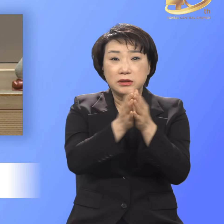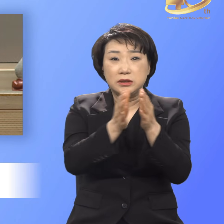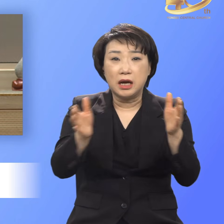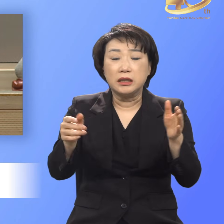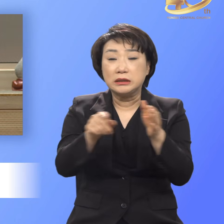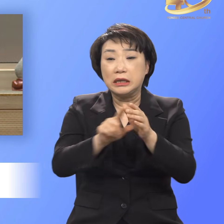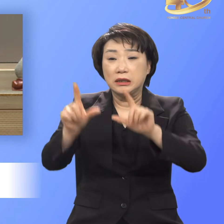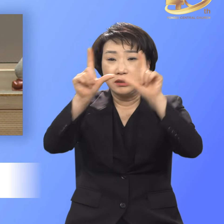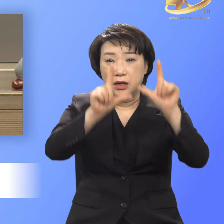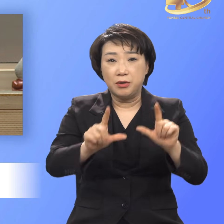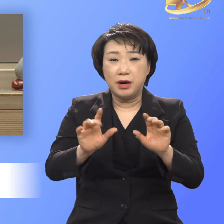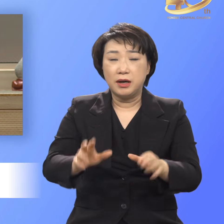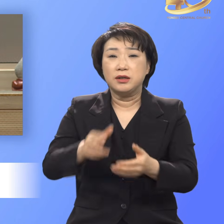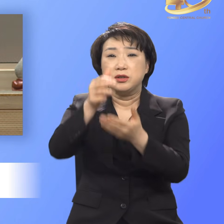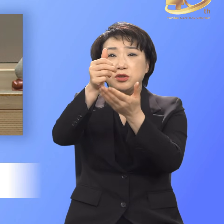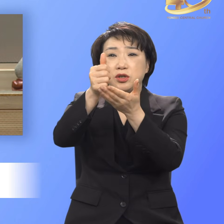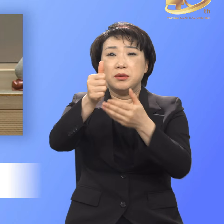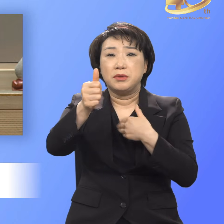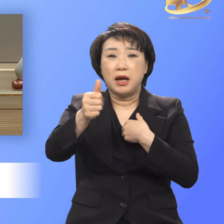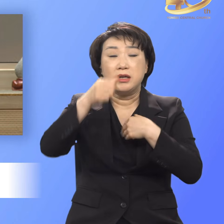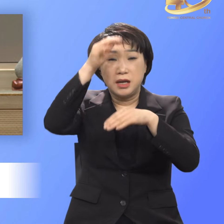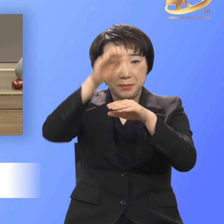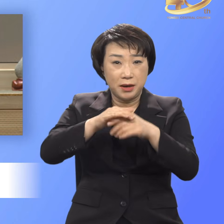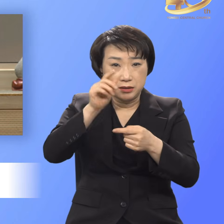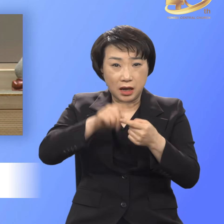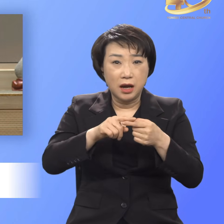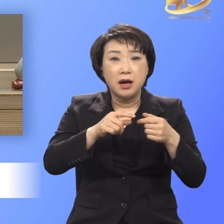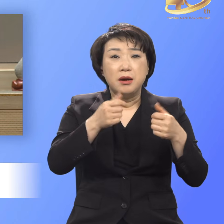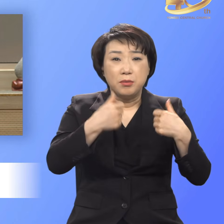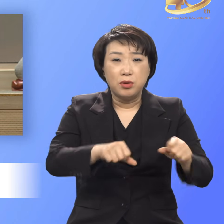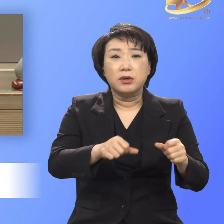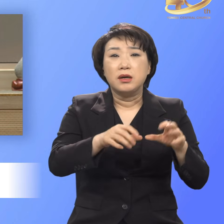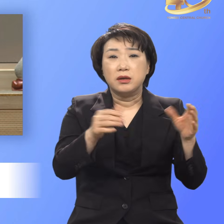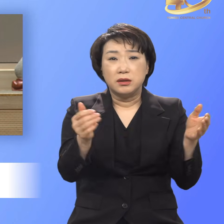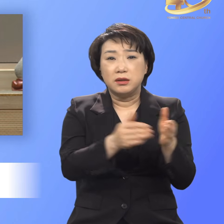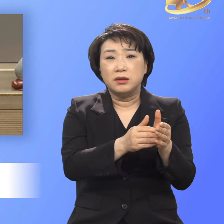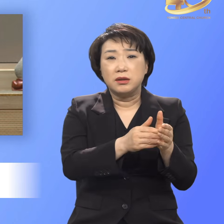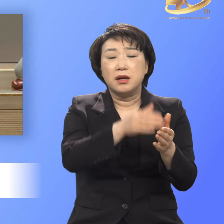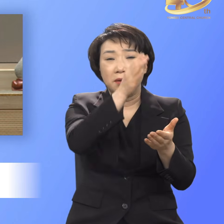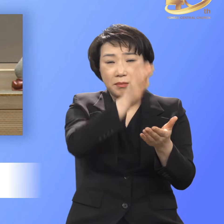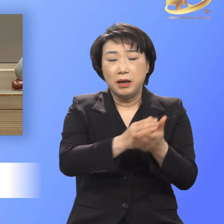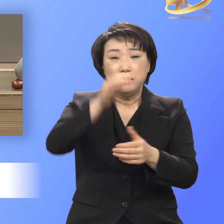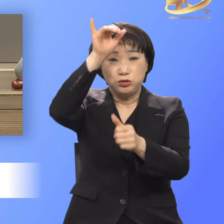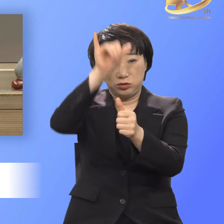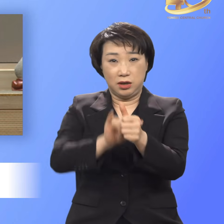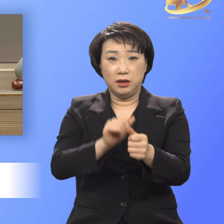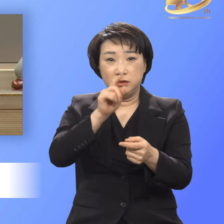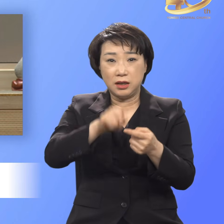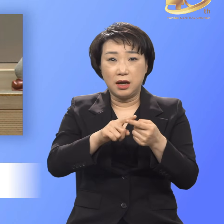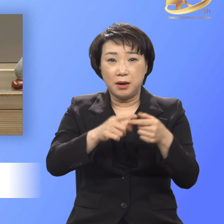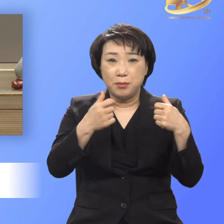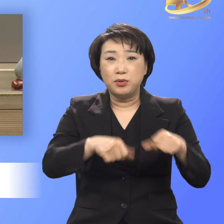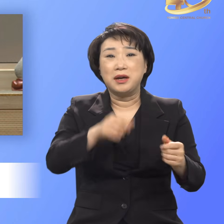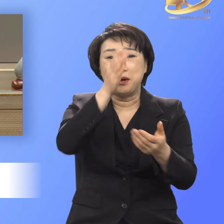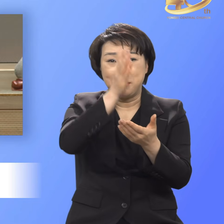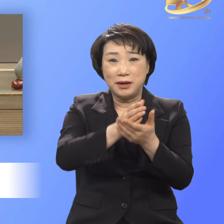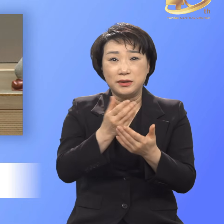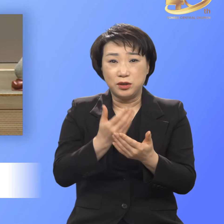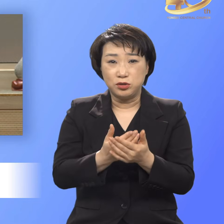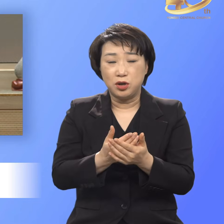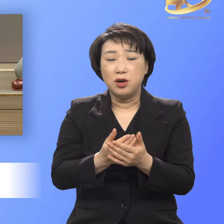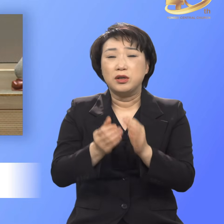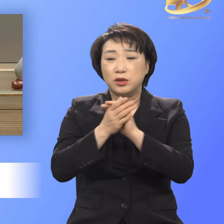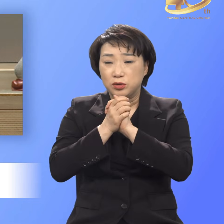시작된 신앙생활, 주님, 내가 예배하다 그만두는 자 되지 말게 하여 주시고, 충성하다 그만두는 자 되지 말게 하여